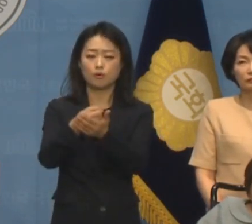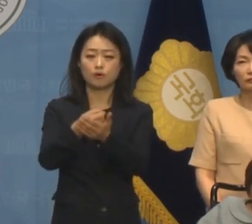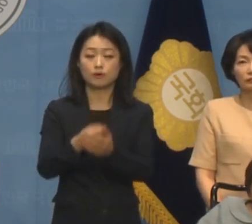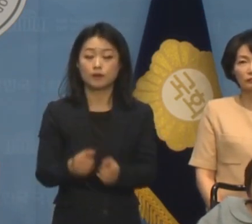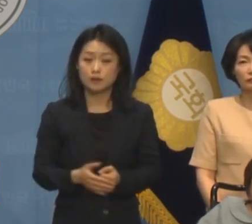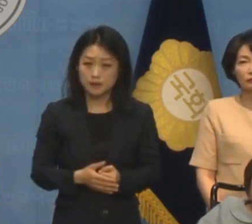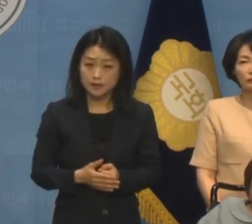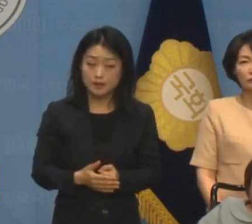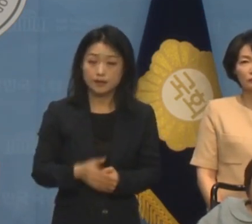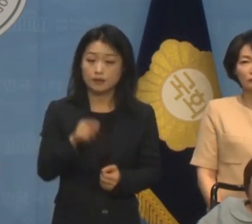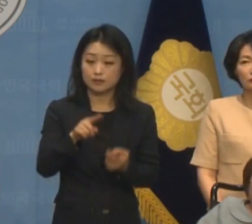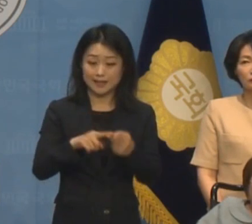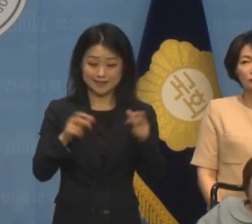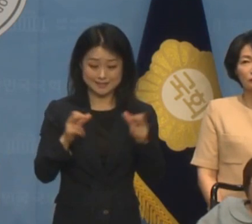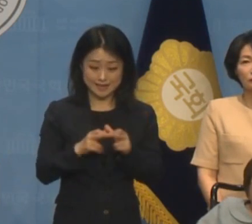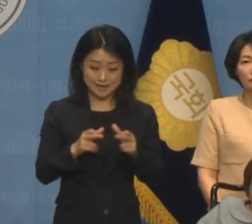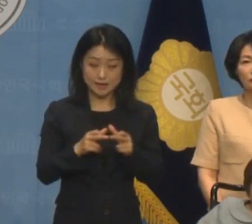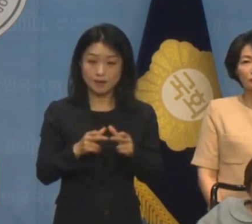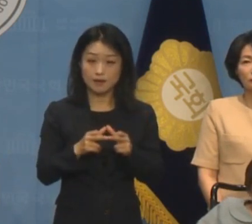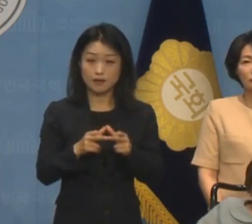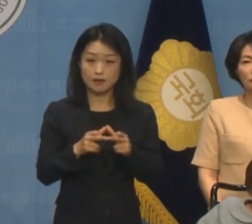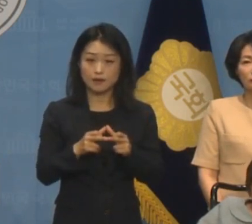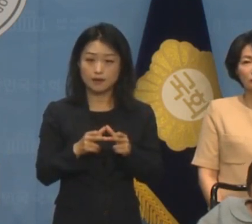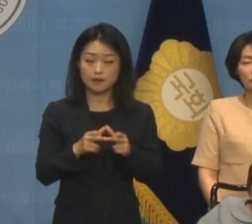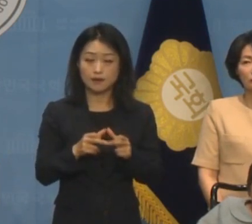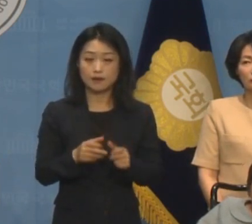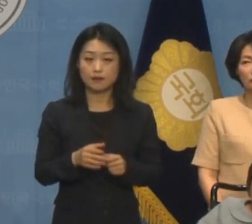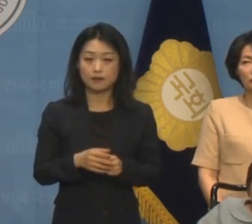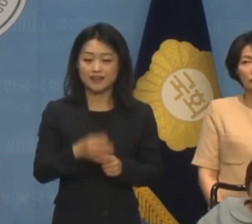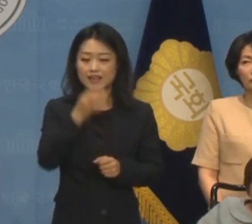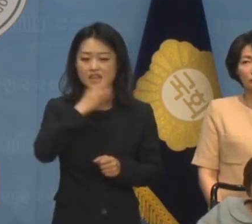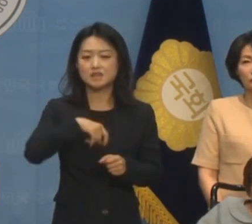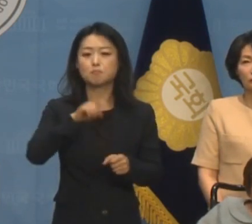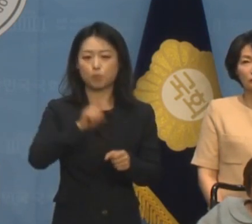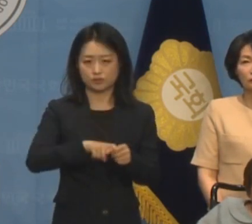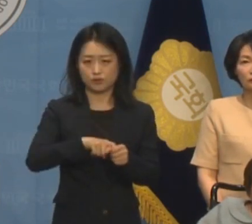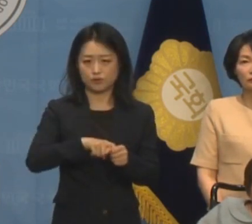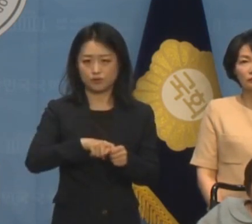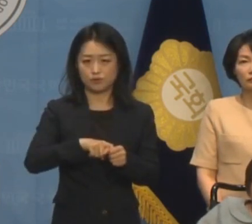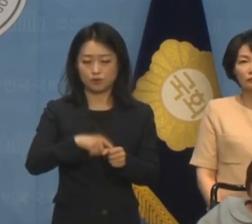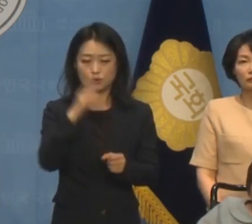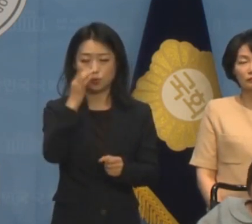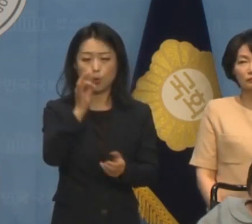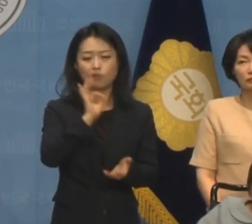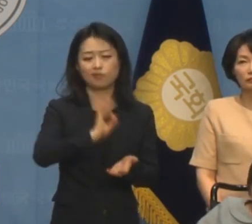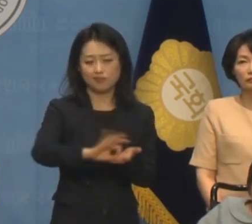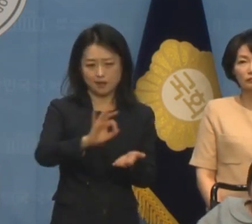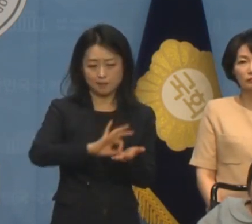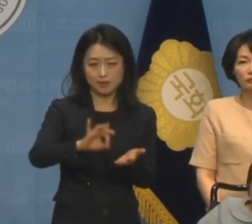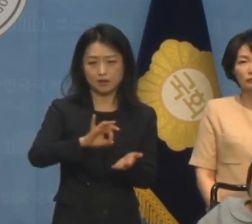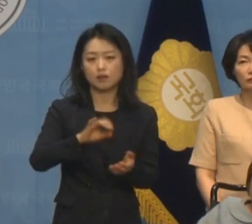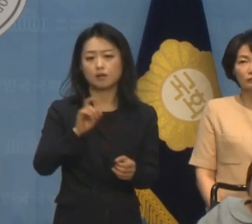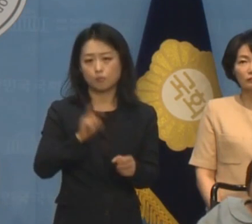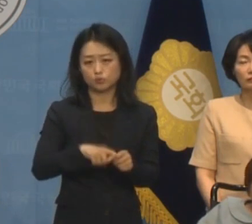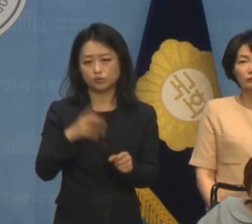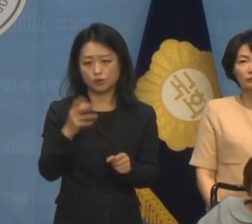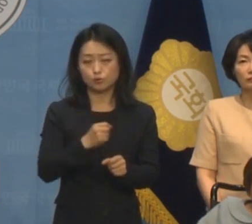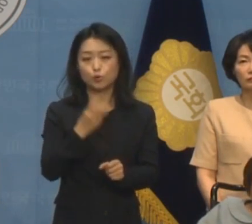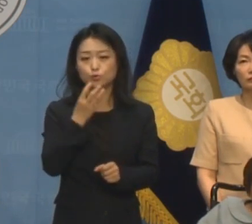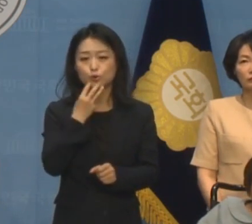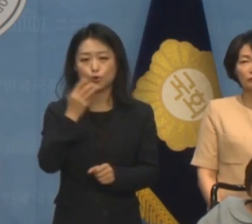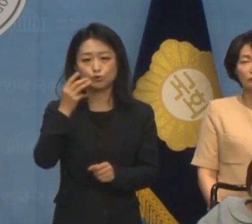이렇게 장애인을 하나의 효율성, 생산성으로